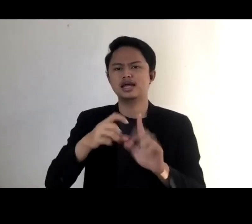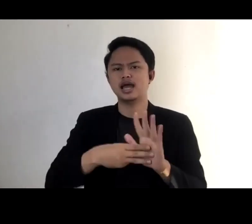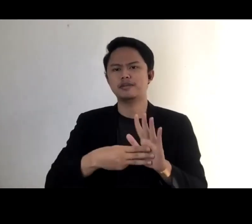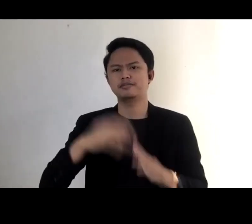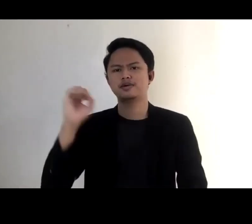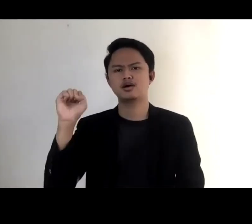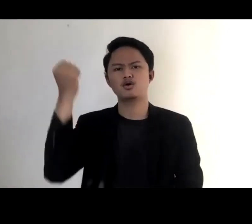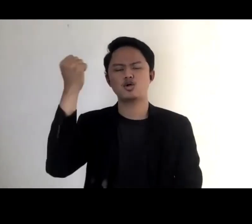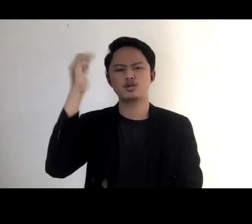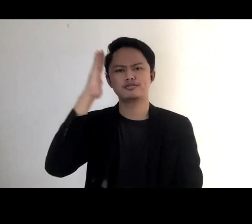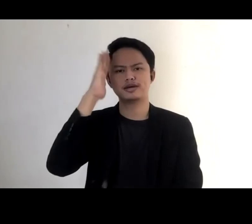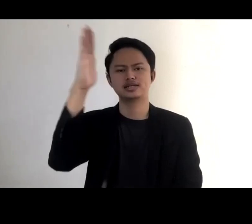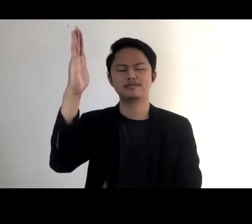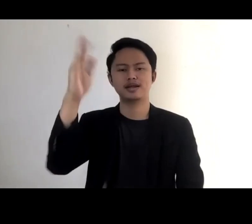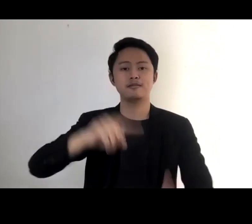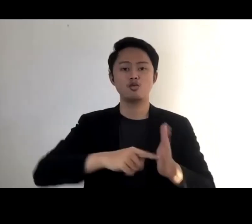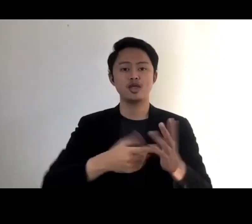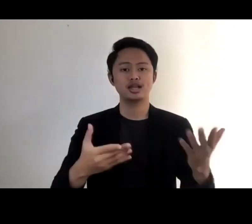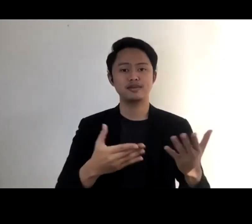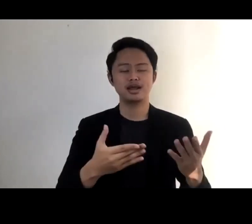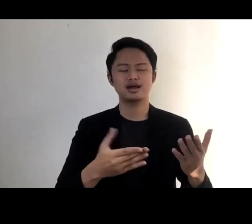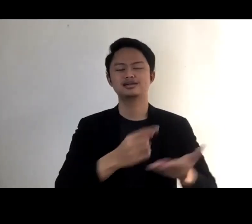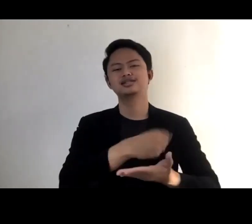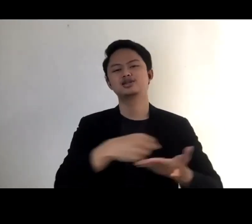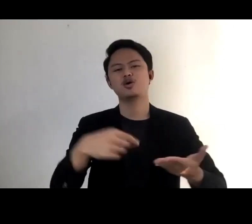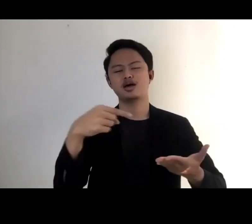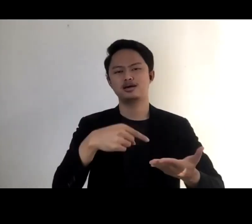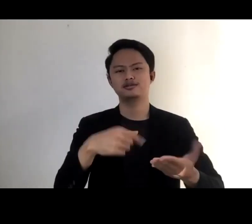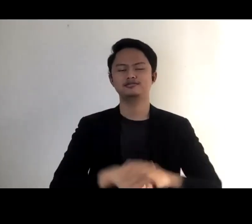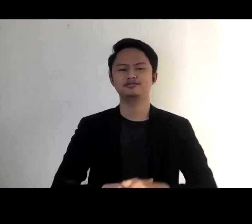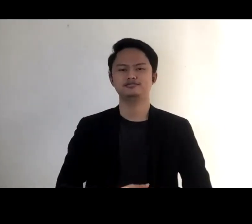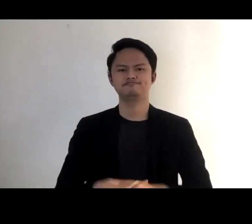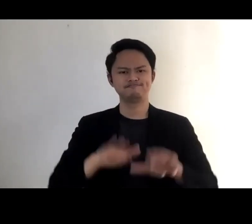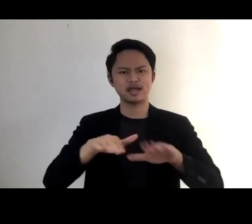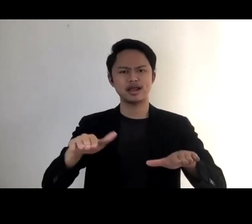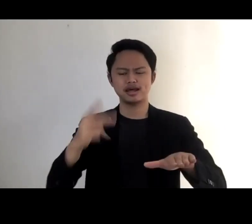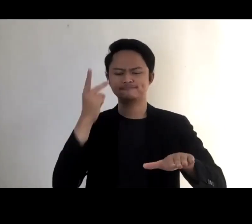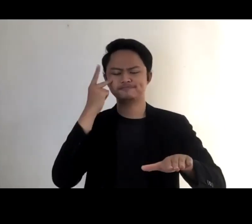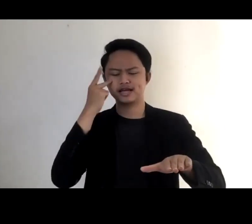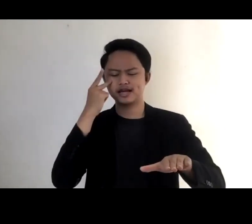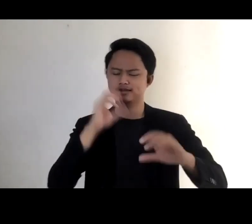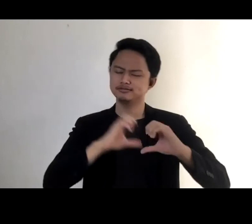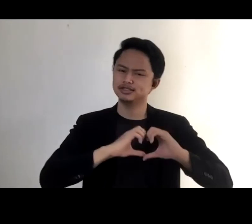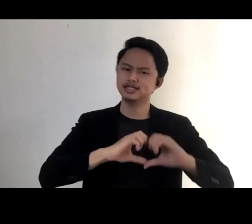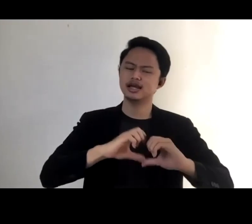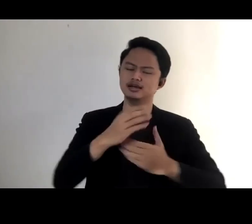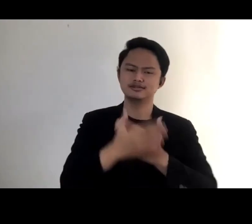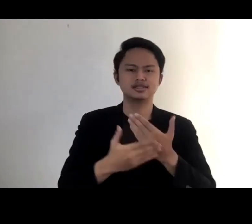akan datang, mulai dari jenjang satuan pendidikan. Kita jaga anak-anak kita dengan penuh cinta, penuh kasih